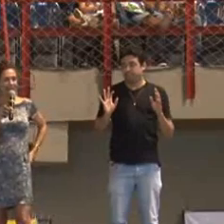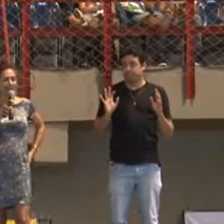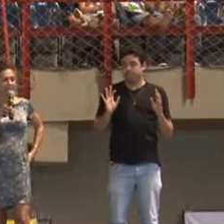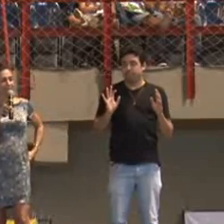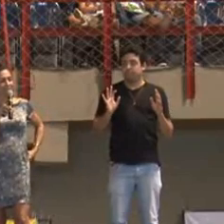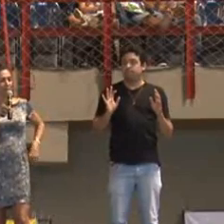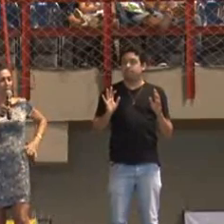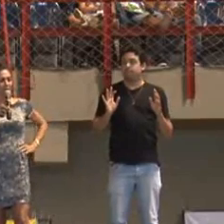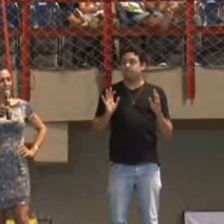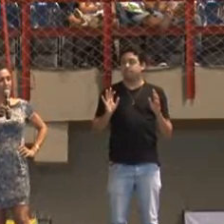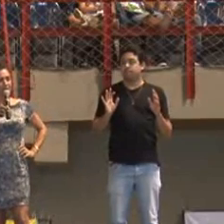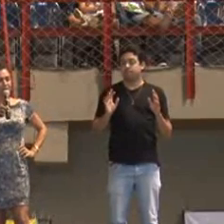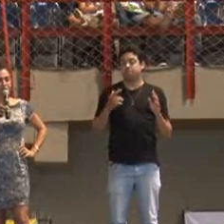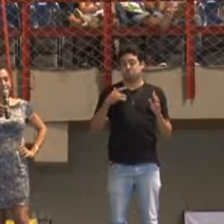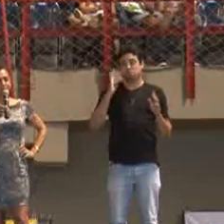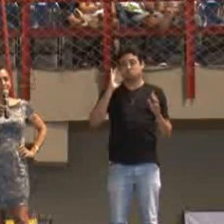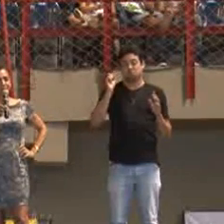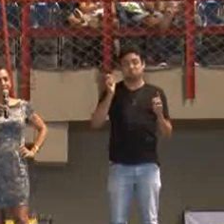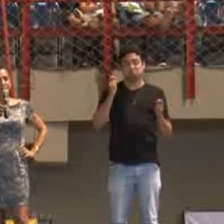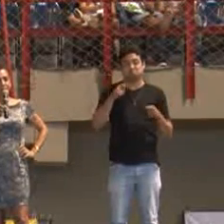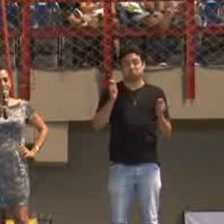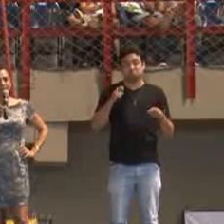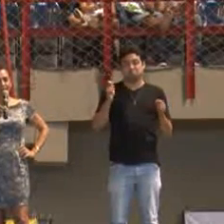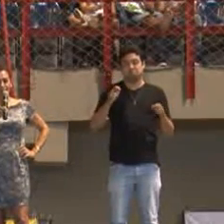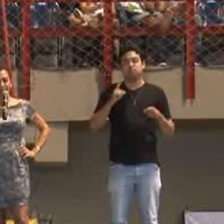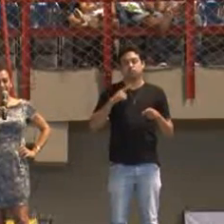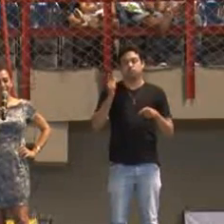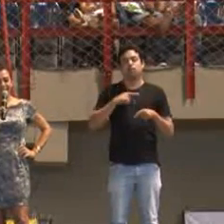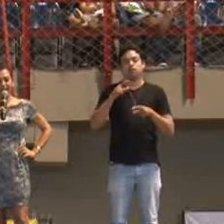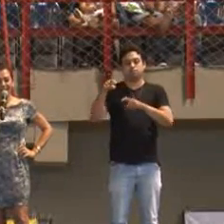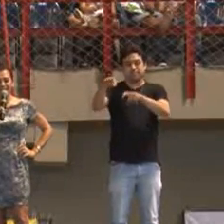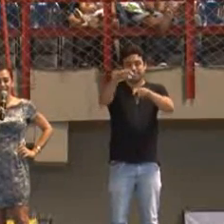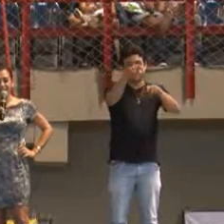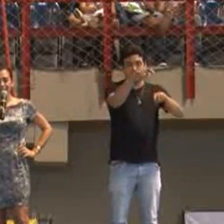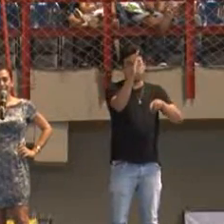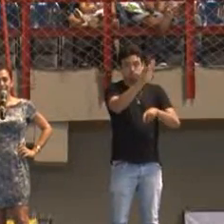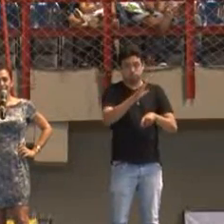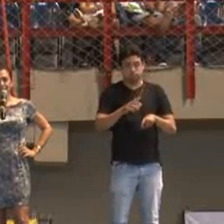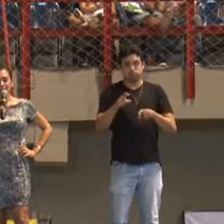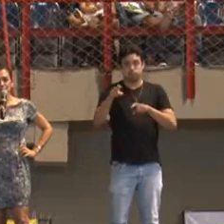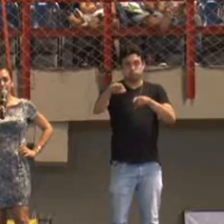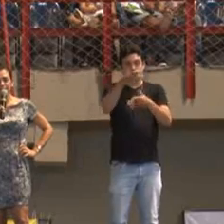Né? Provavelmente, a reforma agrária